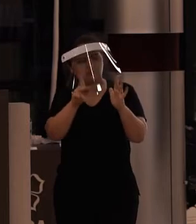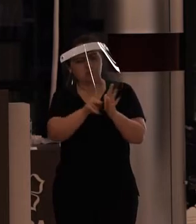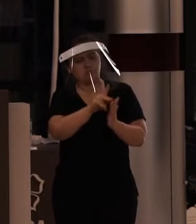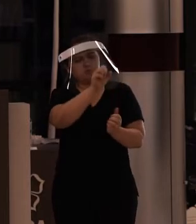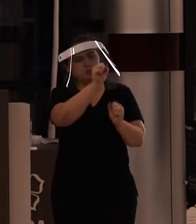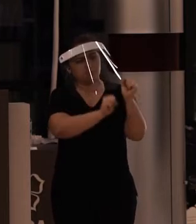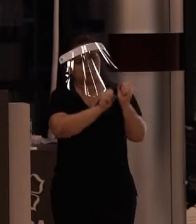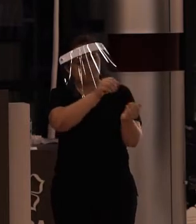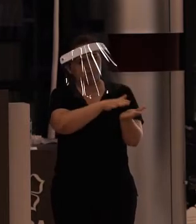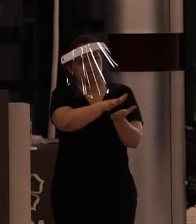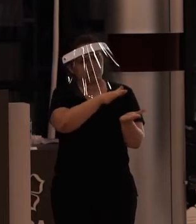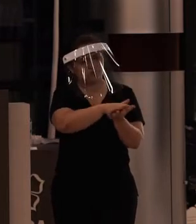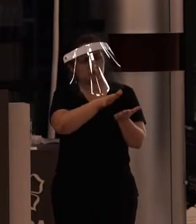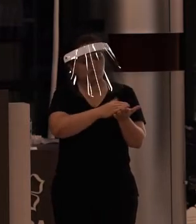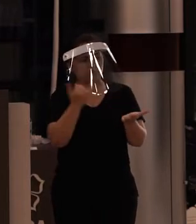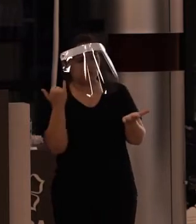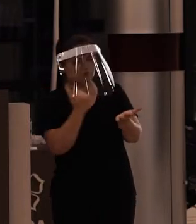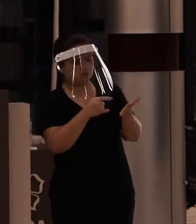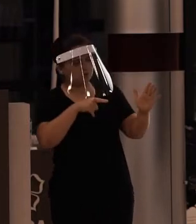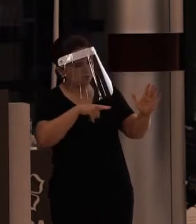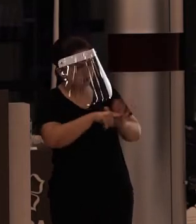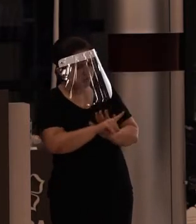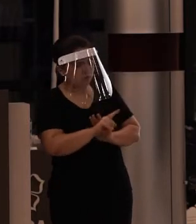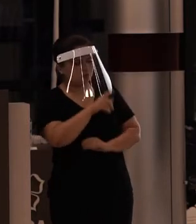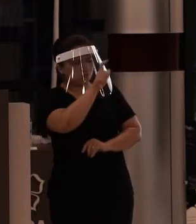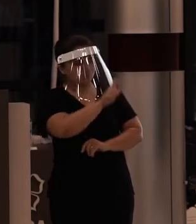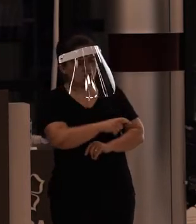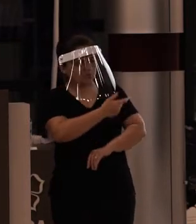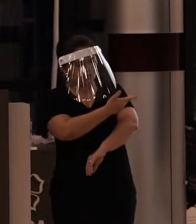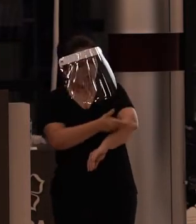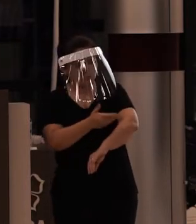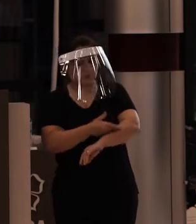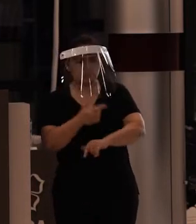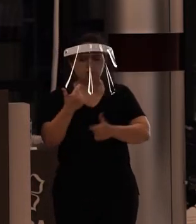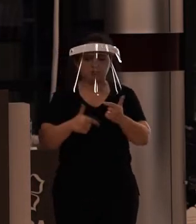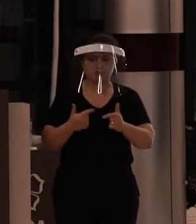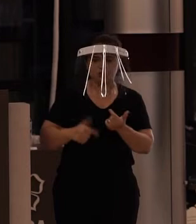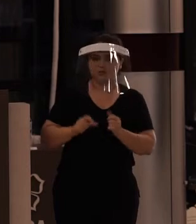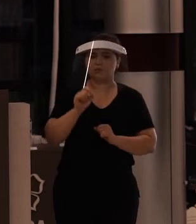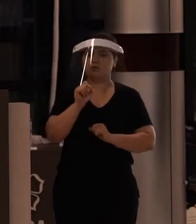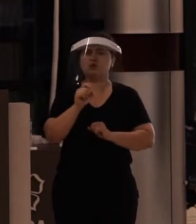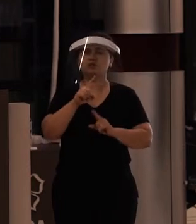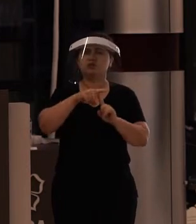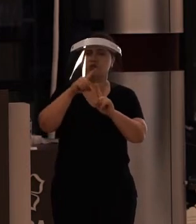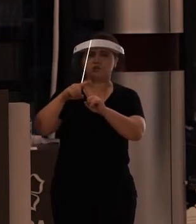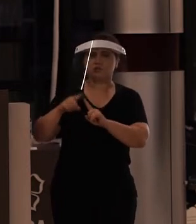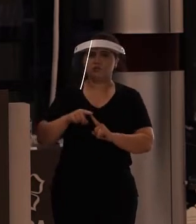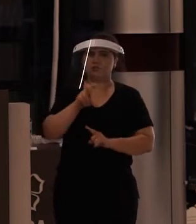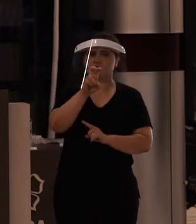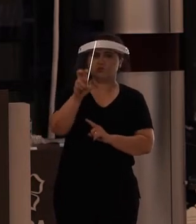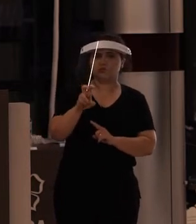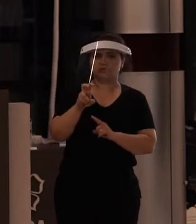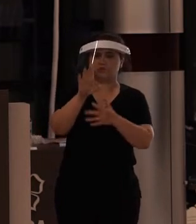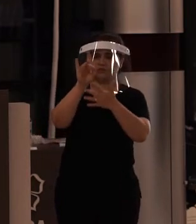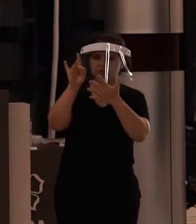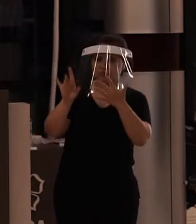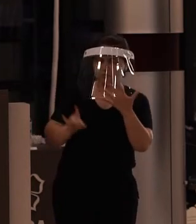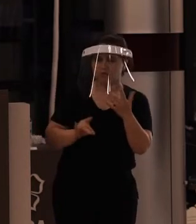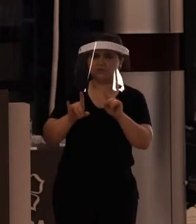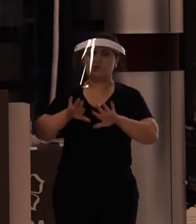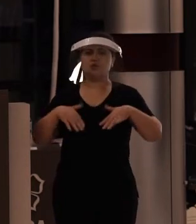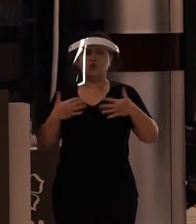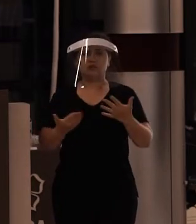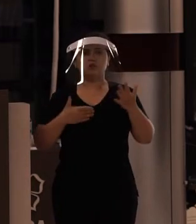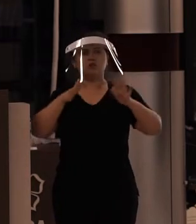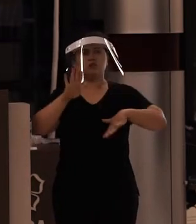empresa e pergunta para eles se eles estão acostumados a trabalhar com 3 criticidades, se quer que trabalha com 5 criticidades. Então,